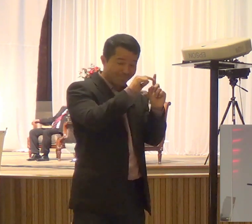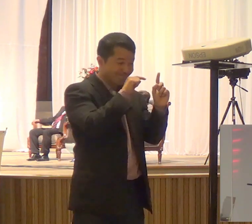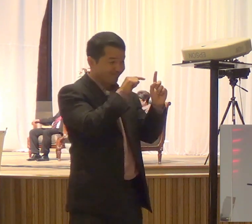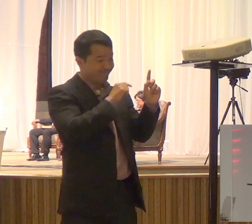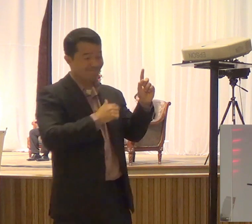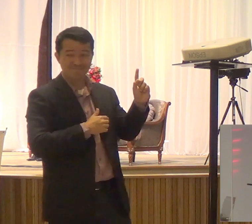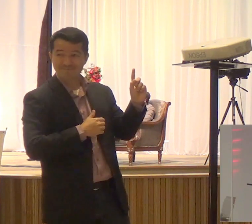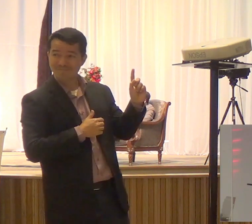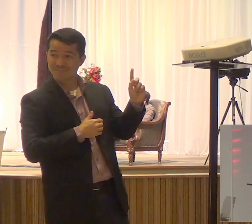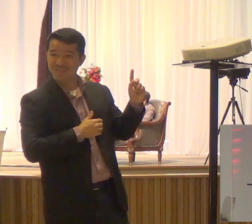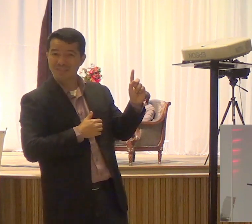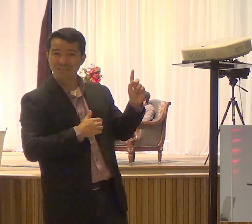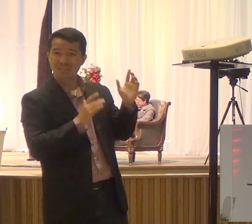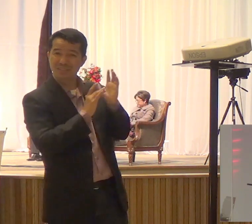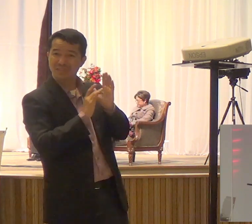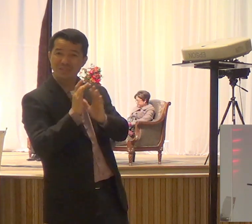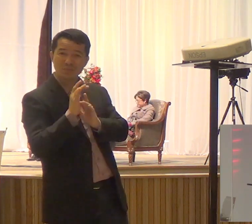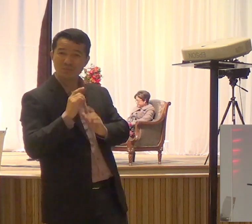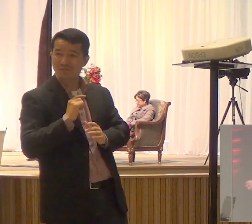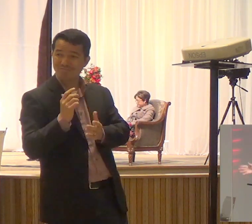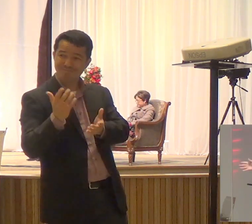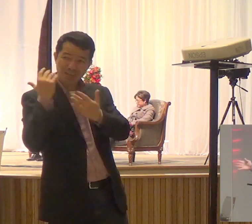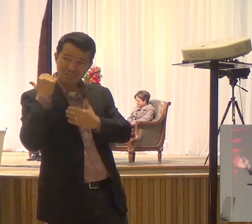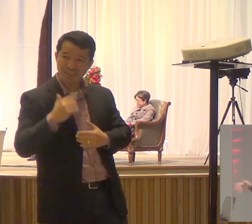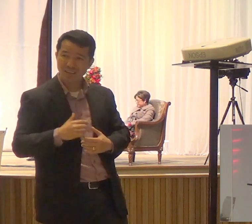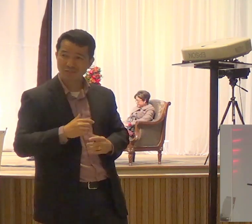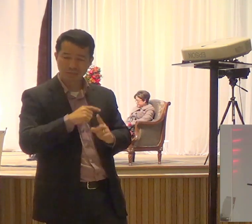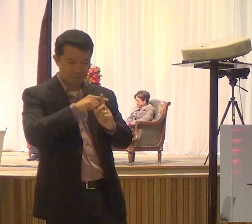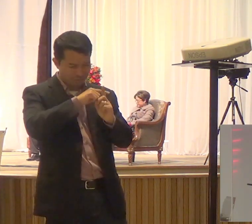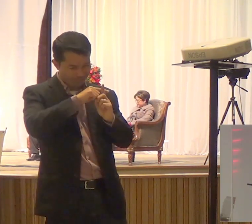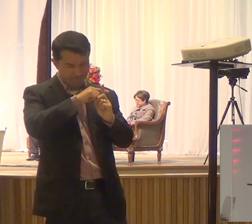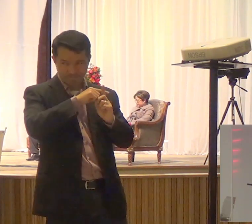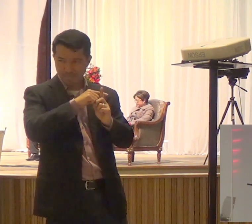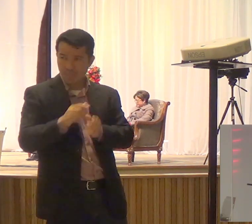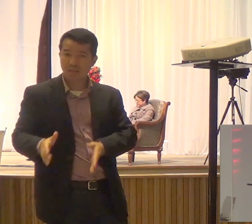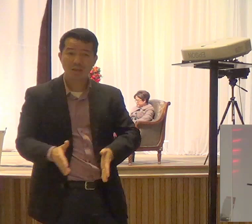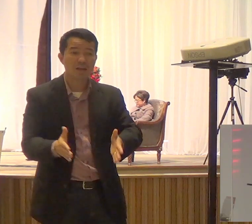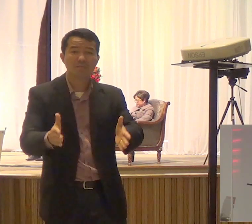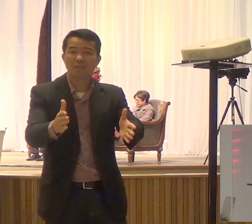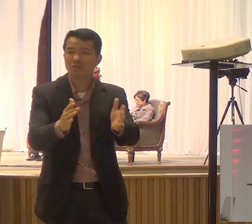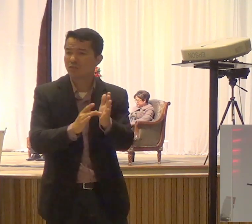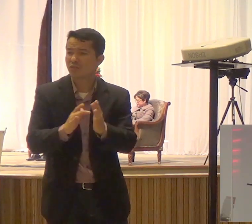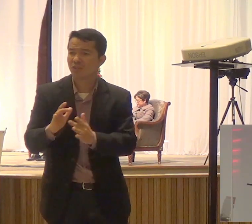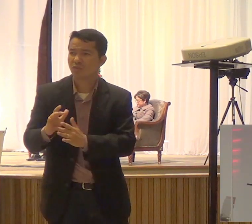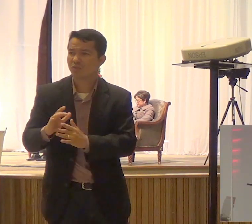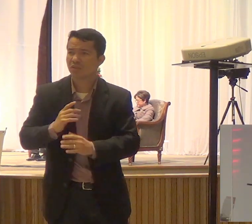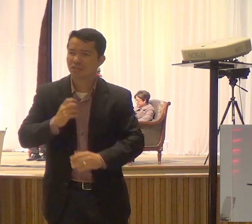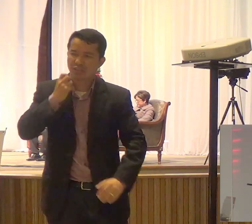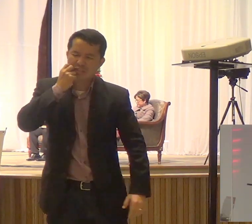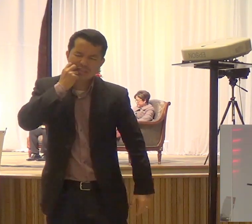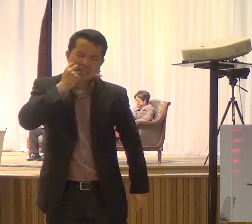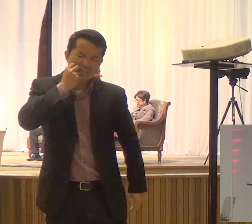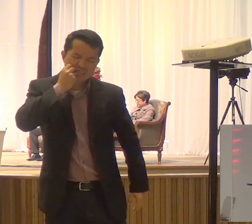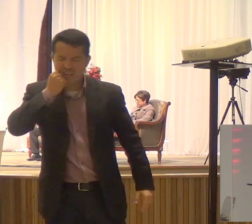quando Jesus, talvez no caminho, antes de ir para a cruz, teve a sua barba